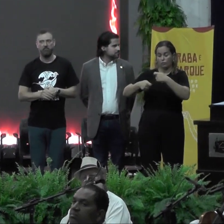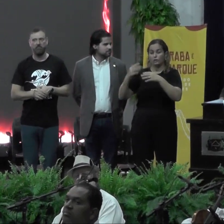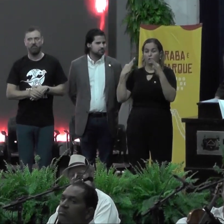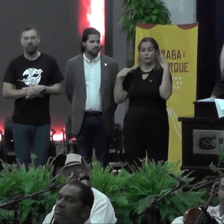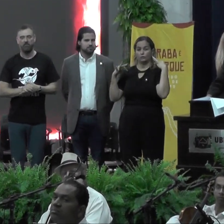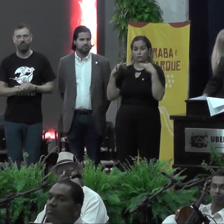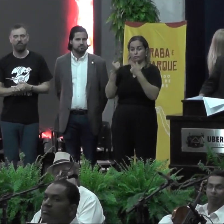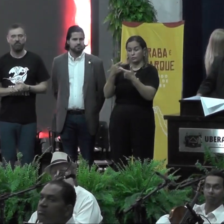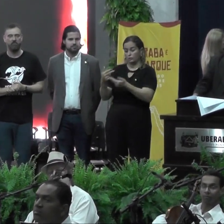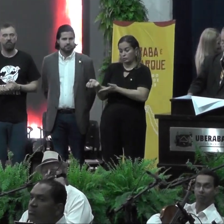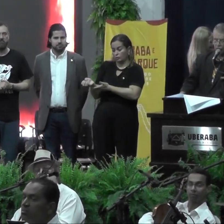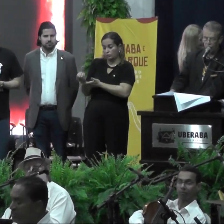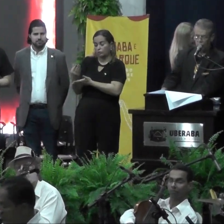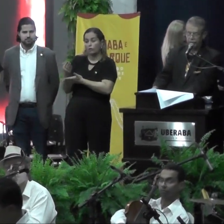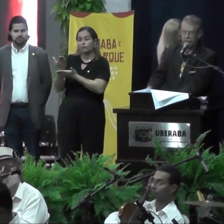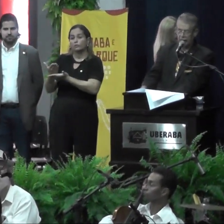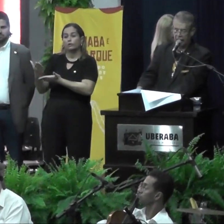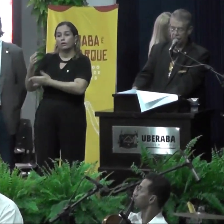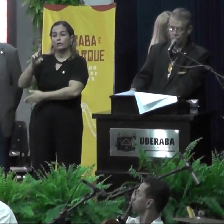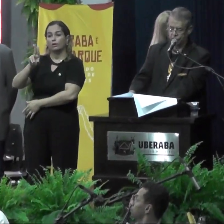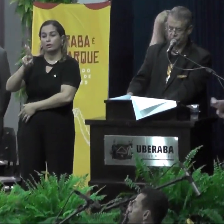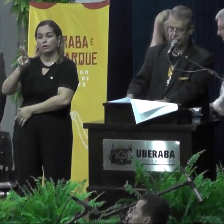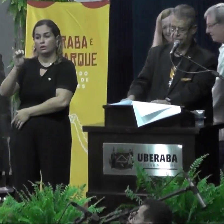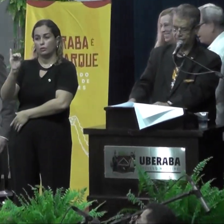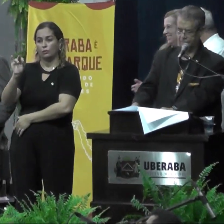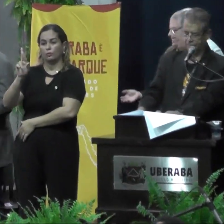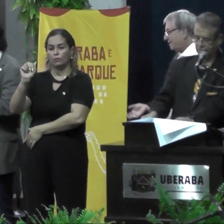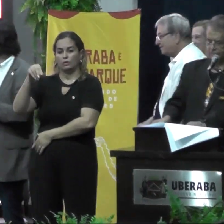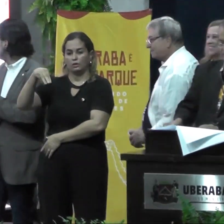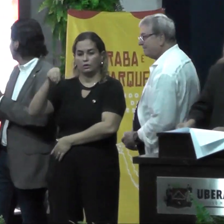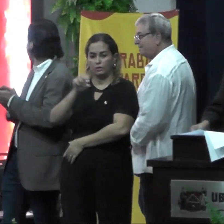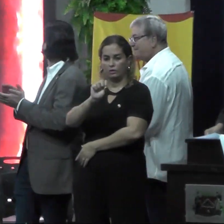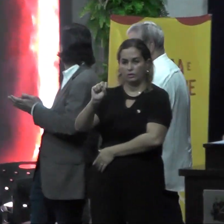Turismo e Inovação, senhor Rui Ramos.